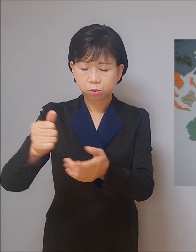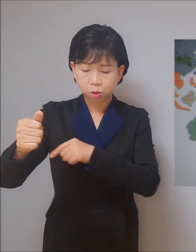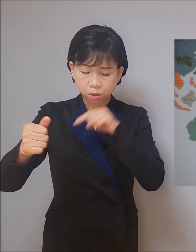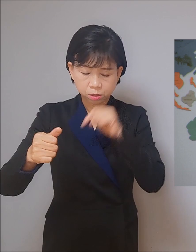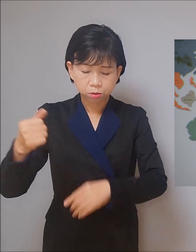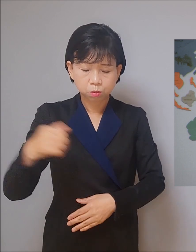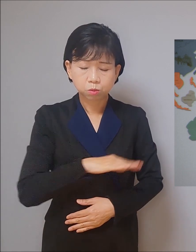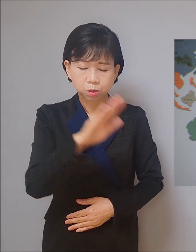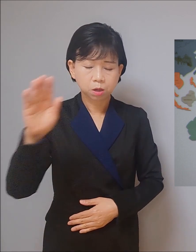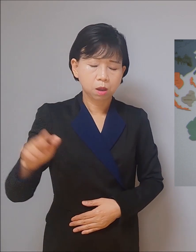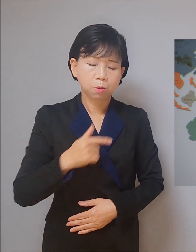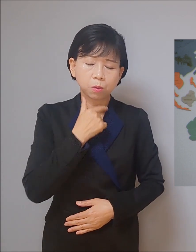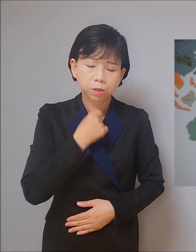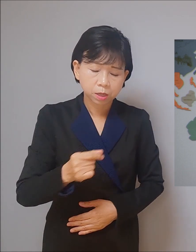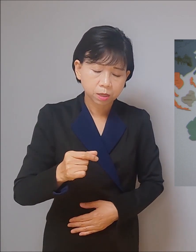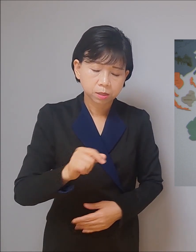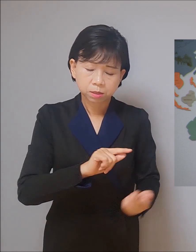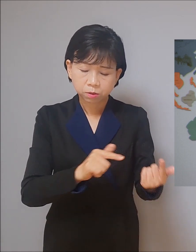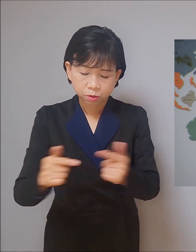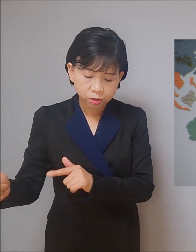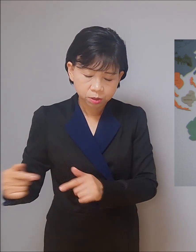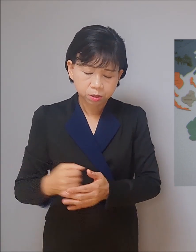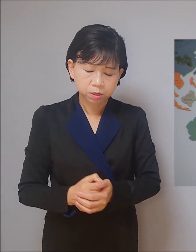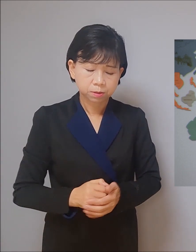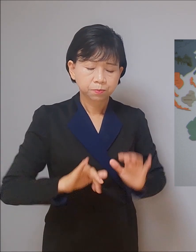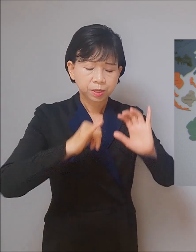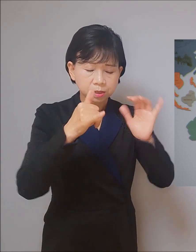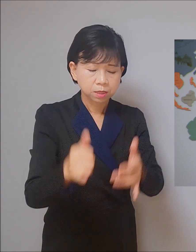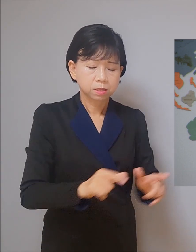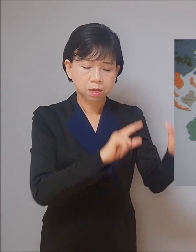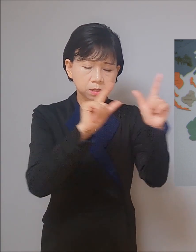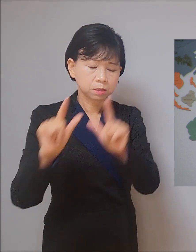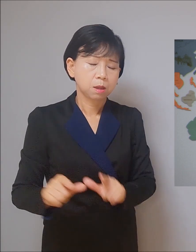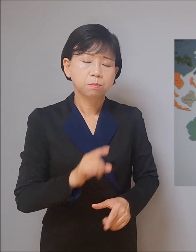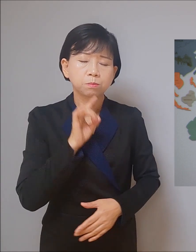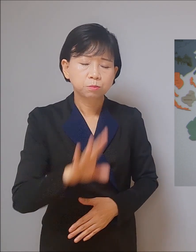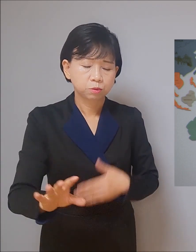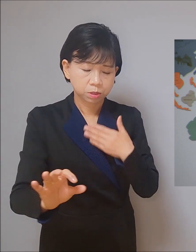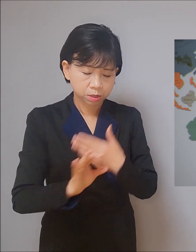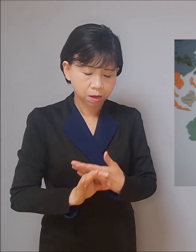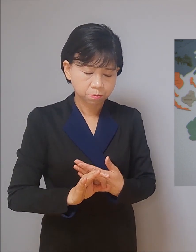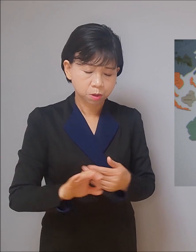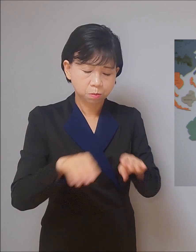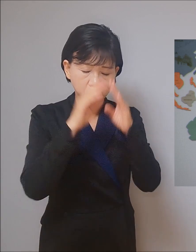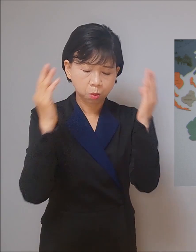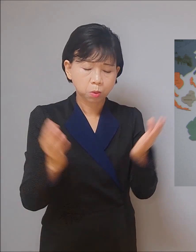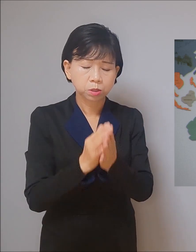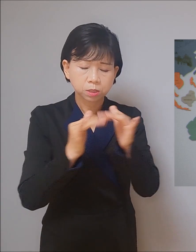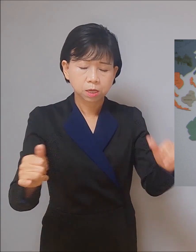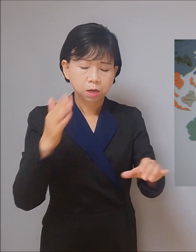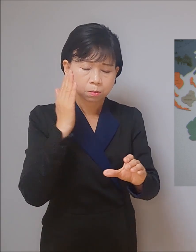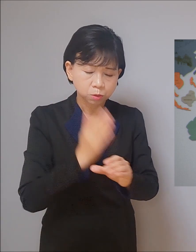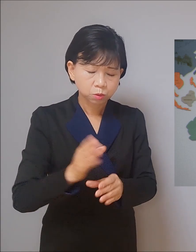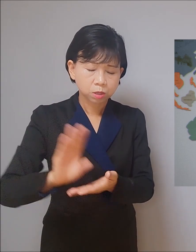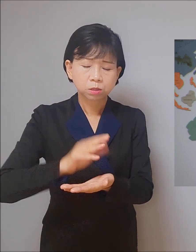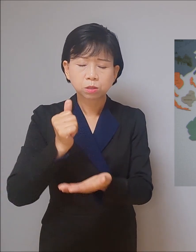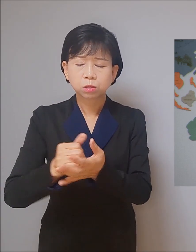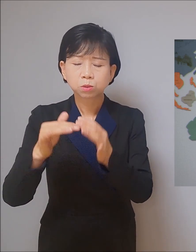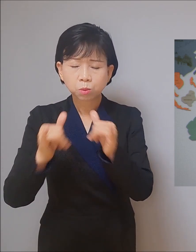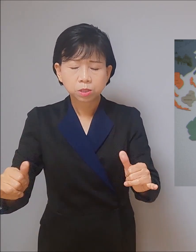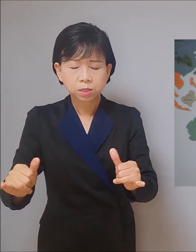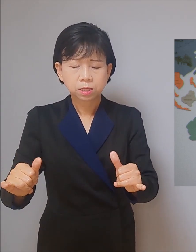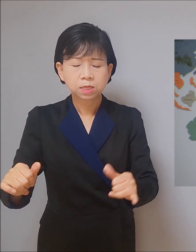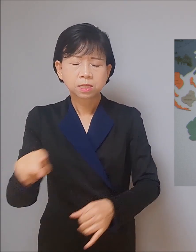우리가 바라는 것이 다만 이 세상의 삶뿐이면 모든 사람 가운데 우리가 더욱 불쌍한